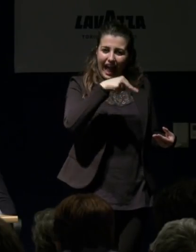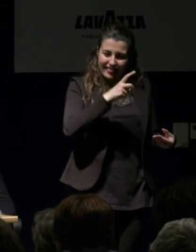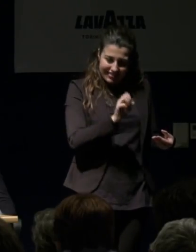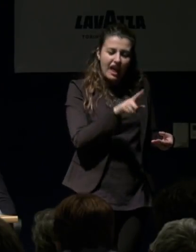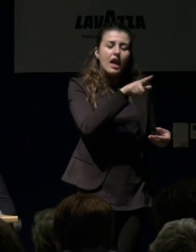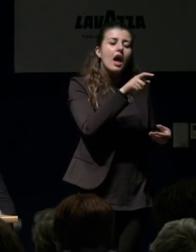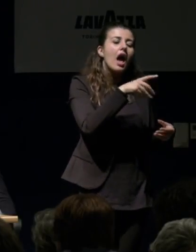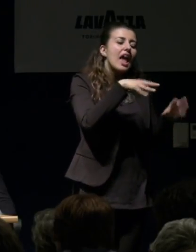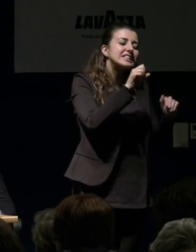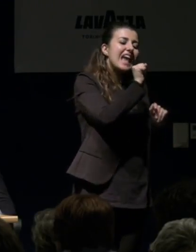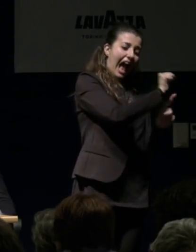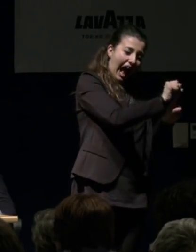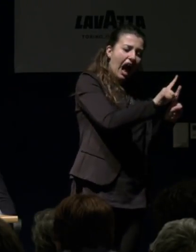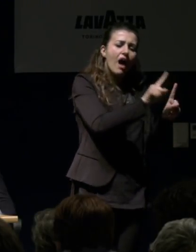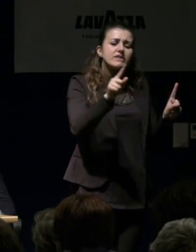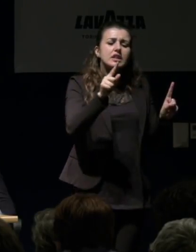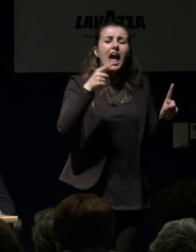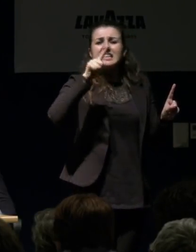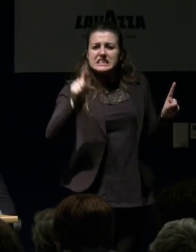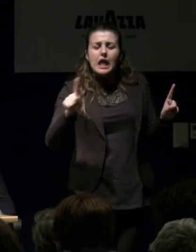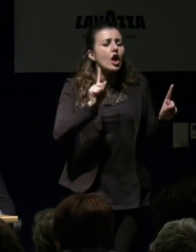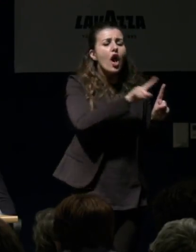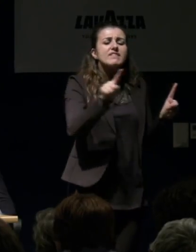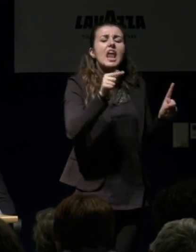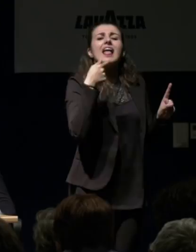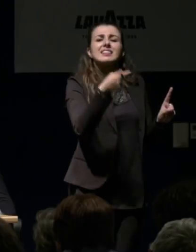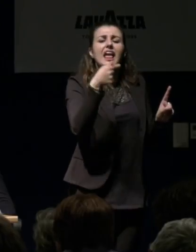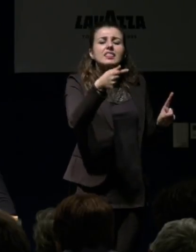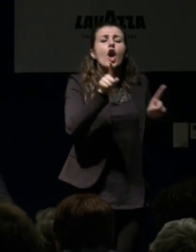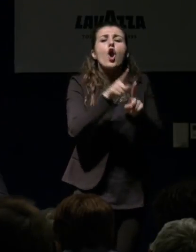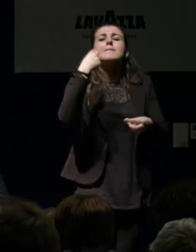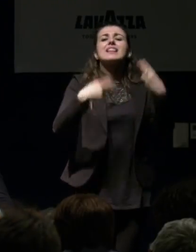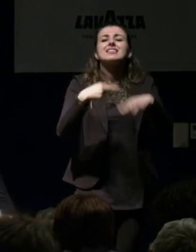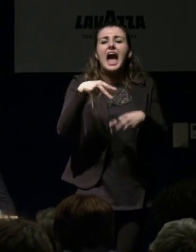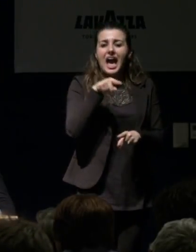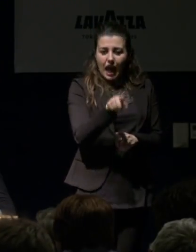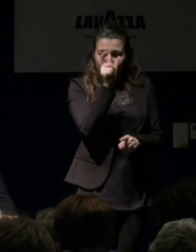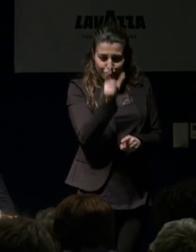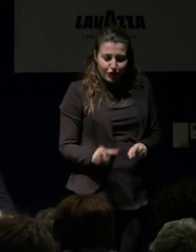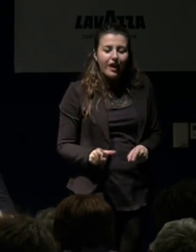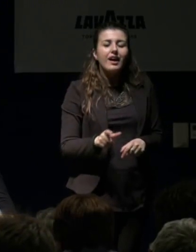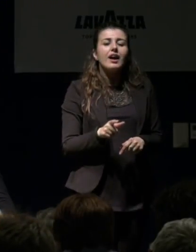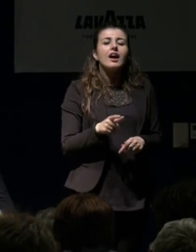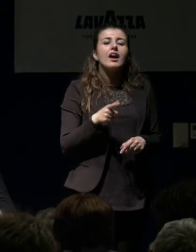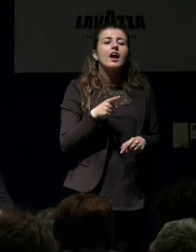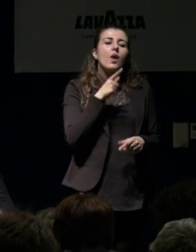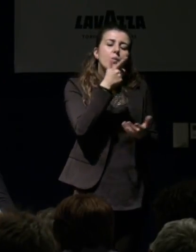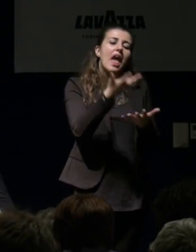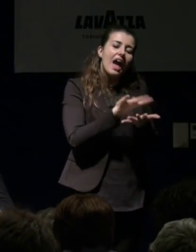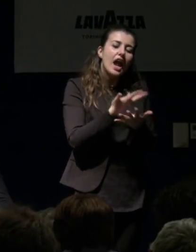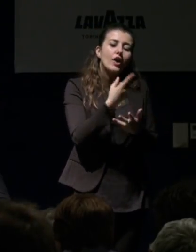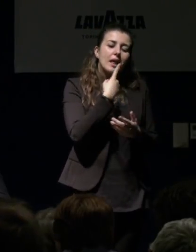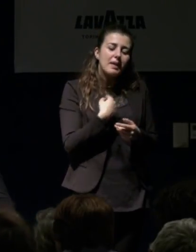finisce alle attività tanto ea questo dizionario che abbiamo fatto qualche incontro insieme lui ha raccontato ha tirato fuori